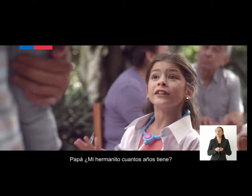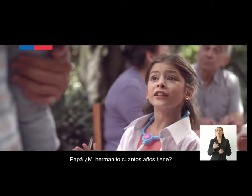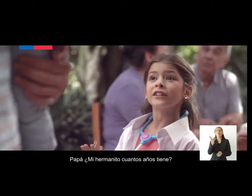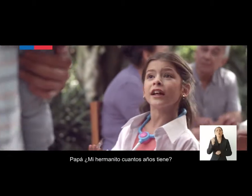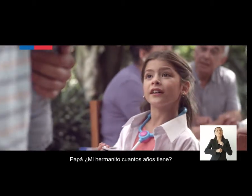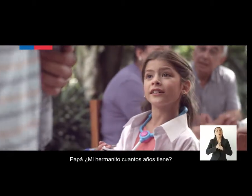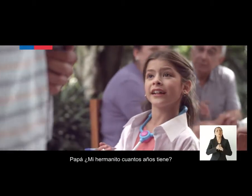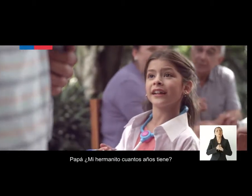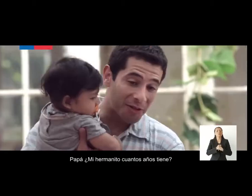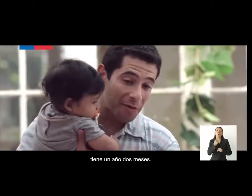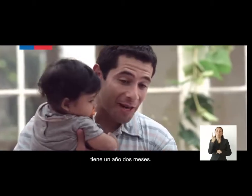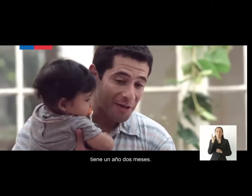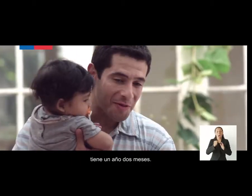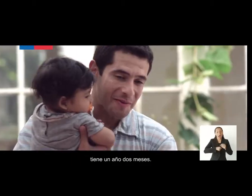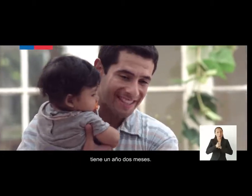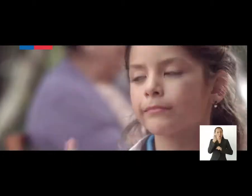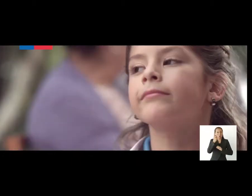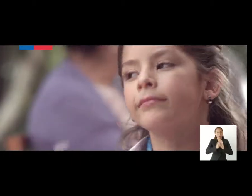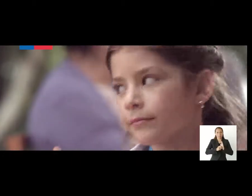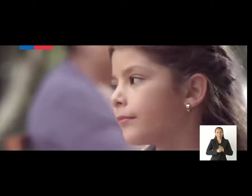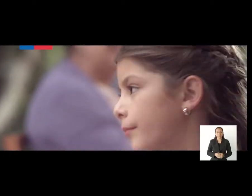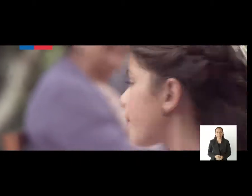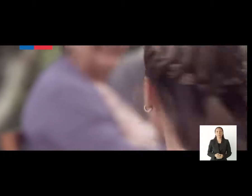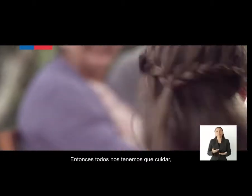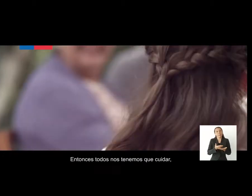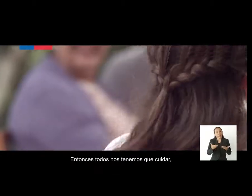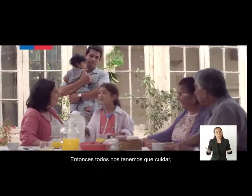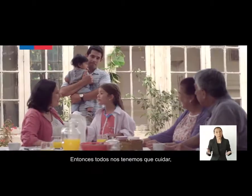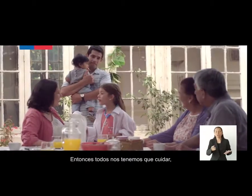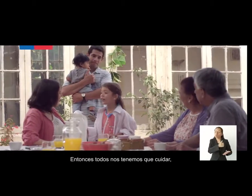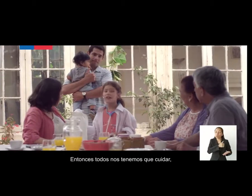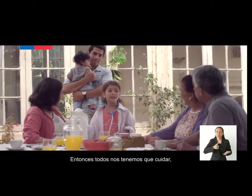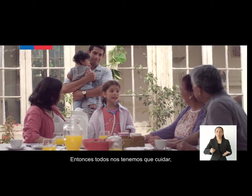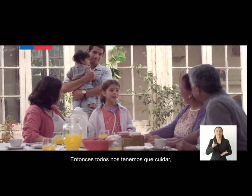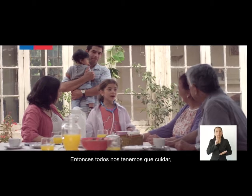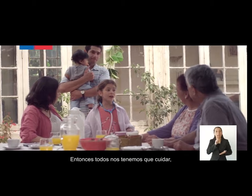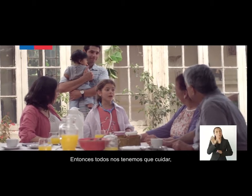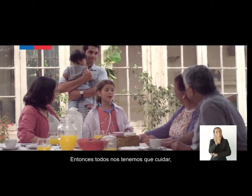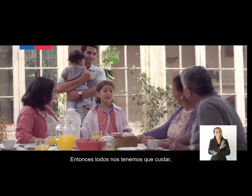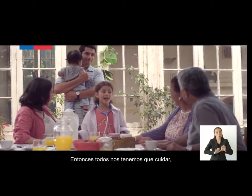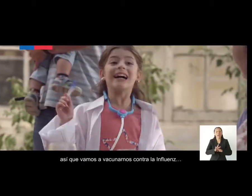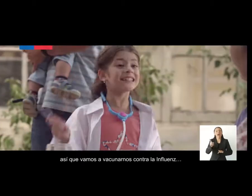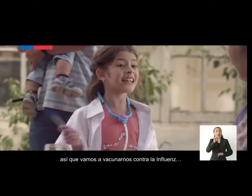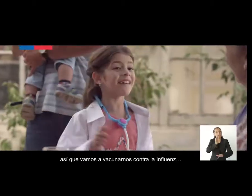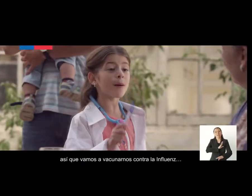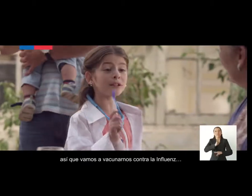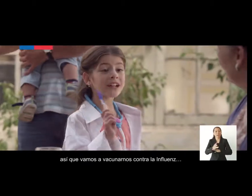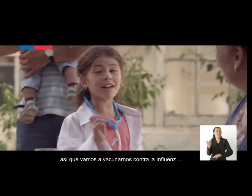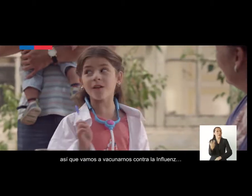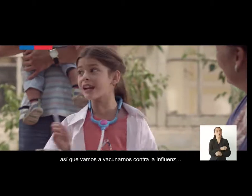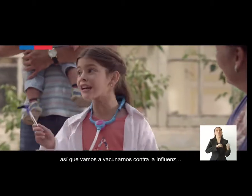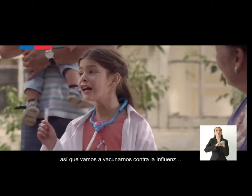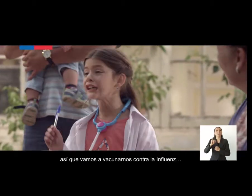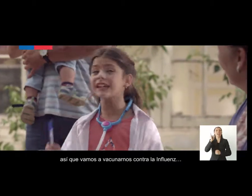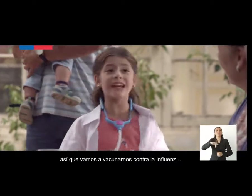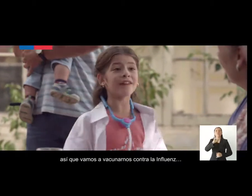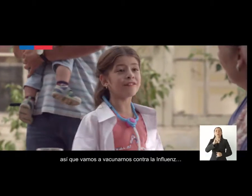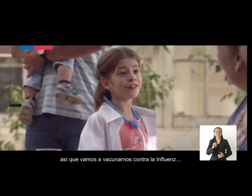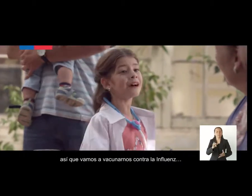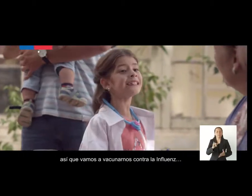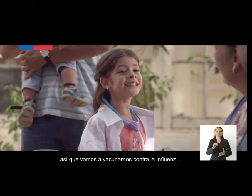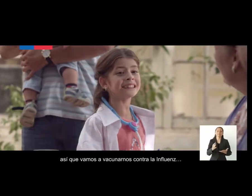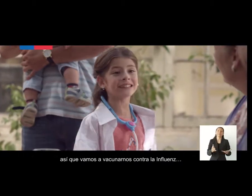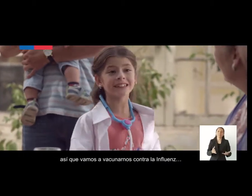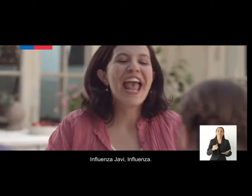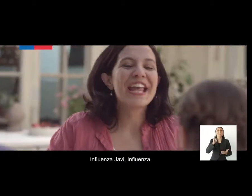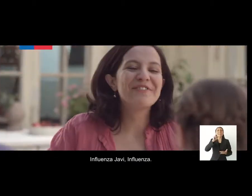hermanita cuántos años tiene en un año dos meses entonces todos nos tenemos que cuidar así que vamos a vacunas contra